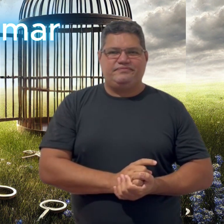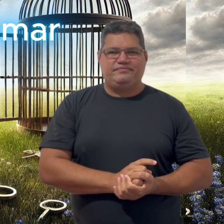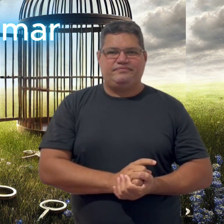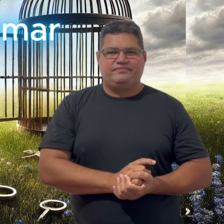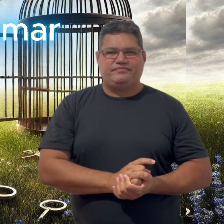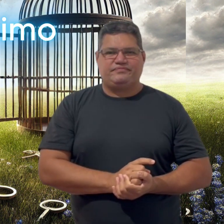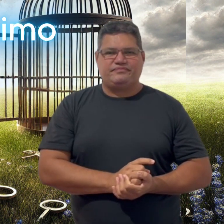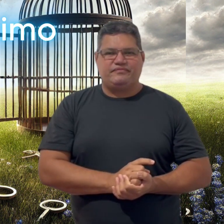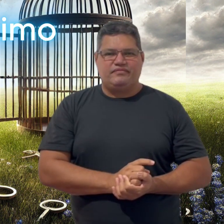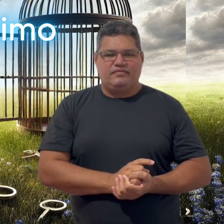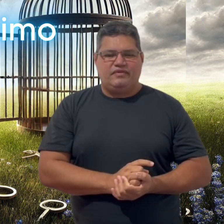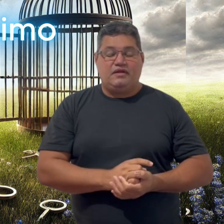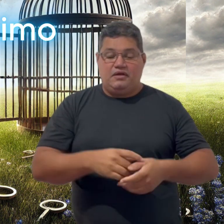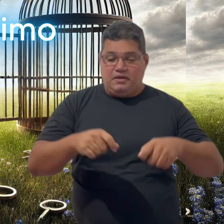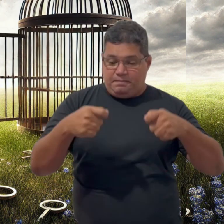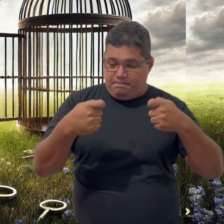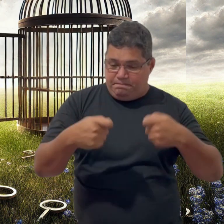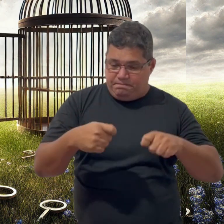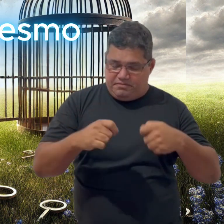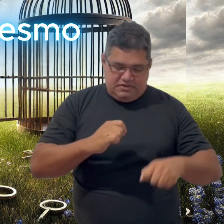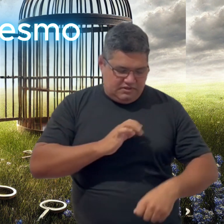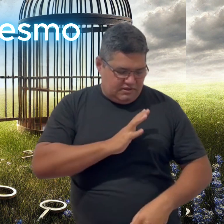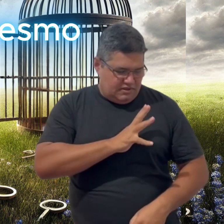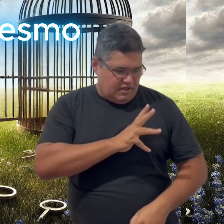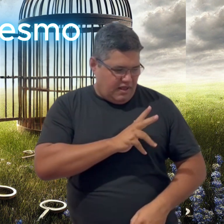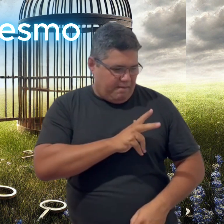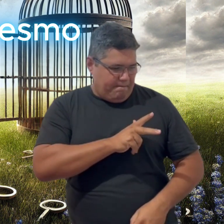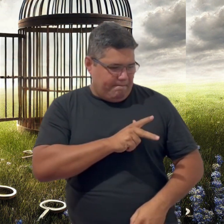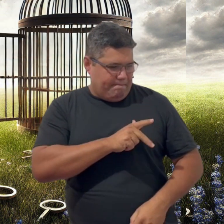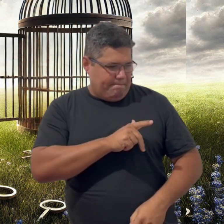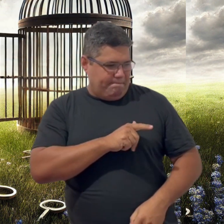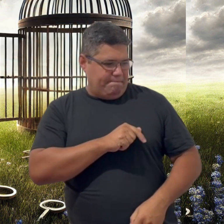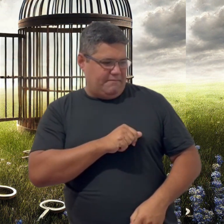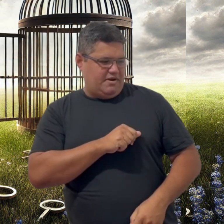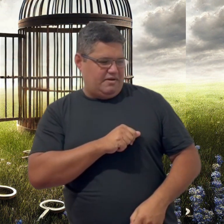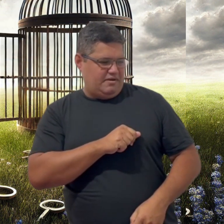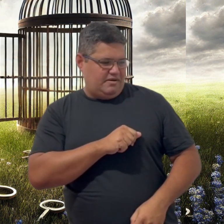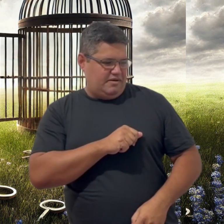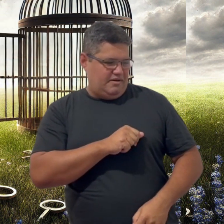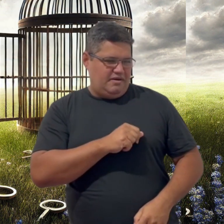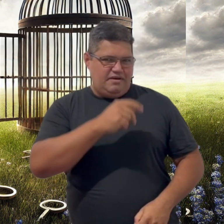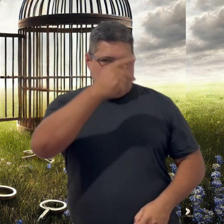tem de amar o teu próximo como a ti mesmo.